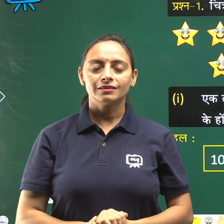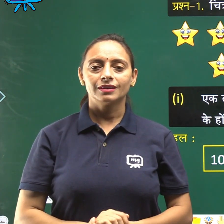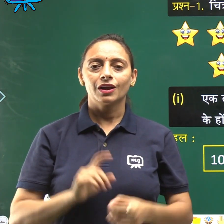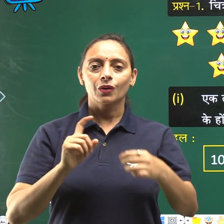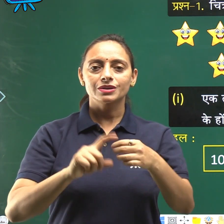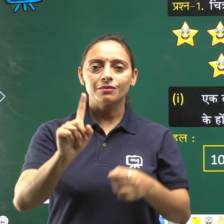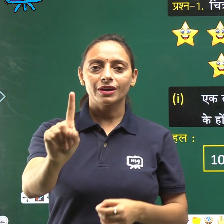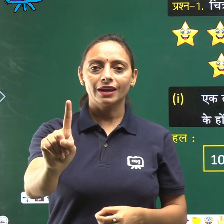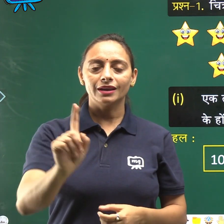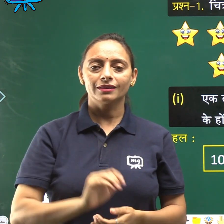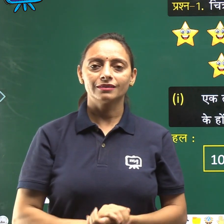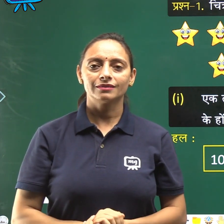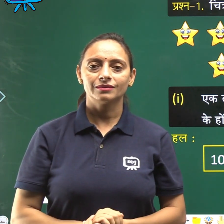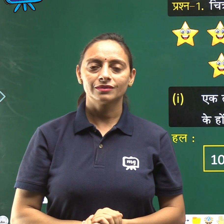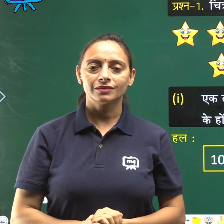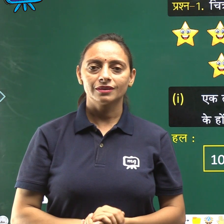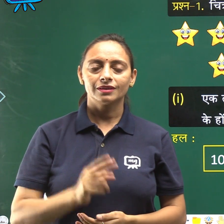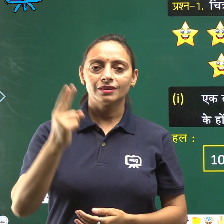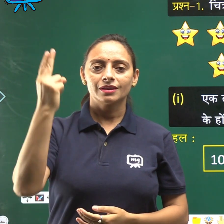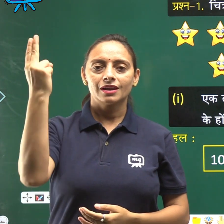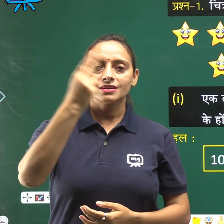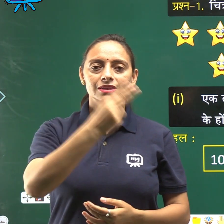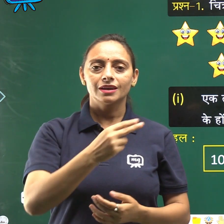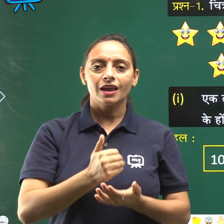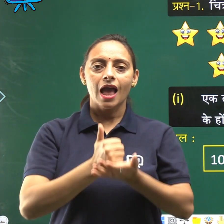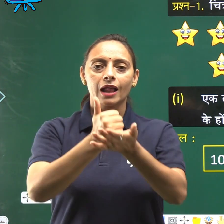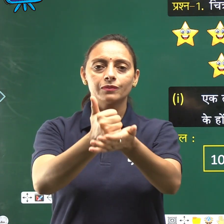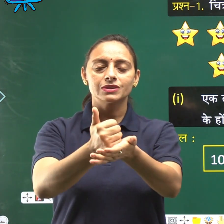प्रश्न 1 चित्र की सहायता से